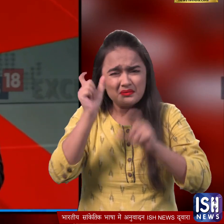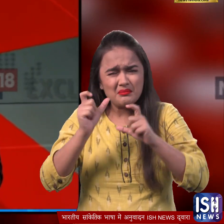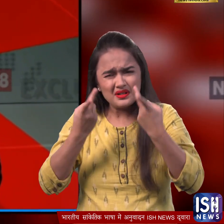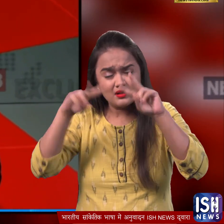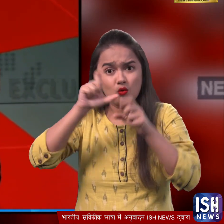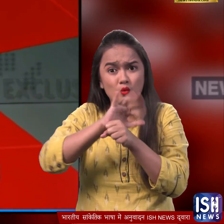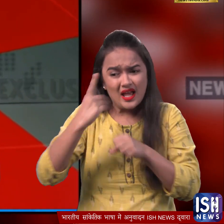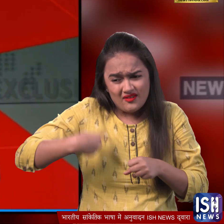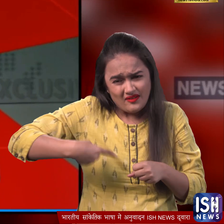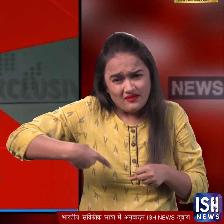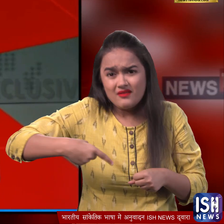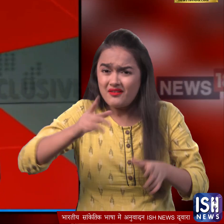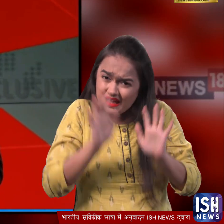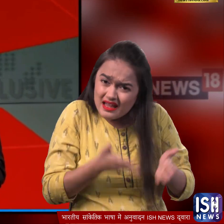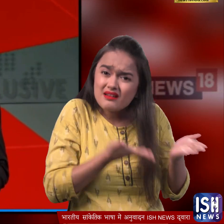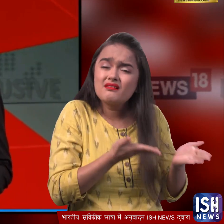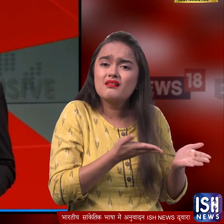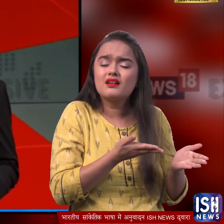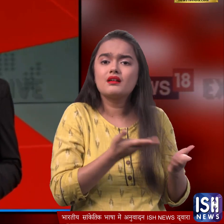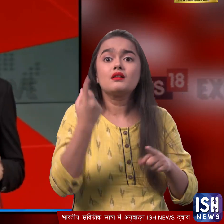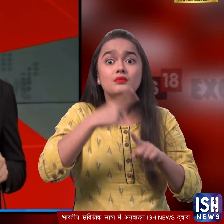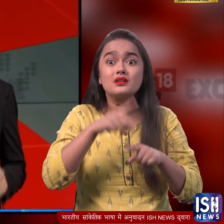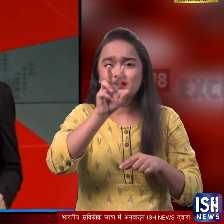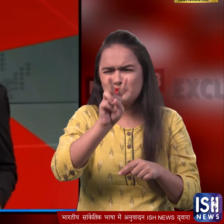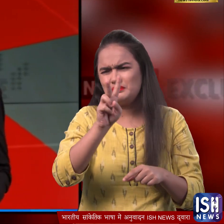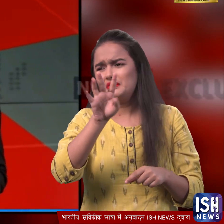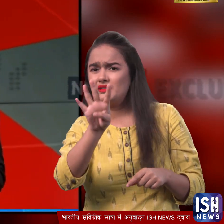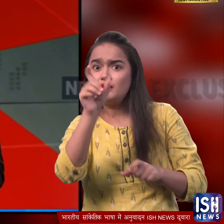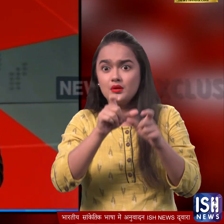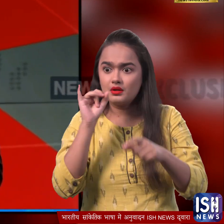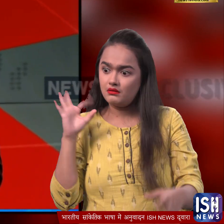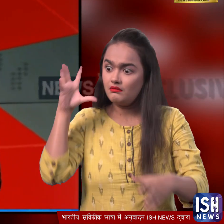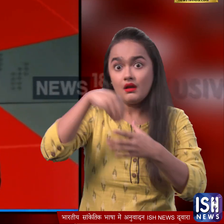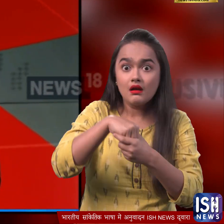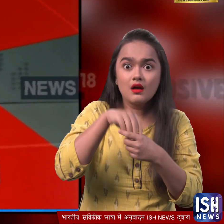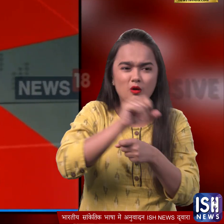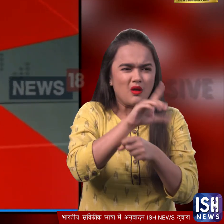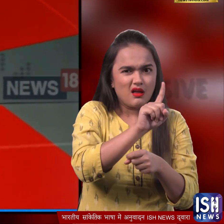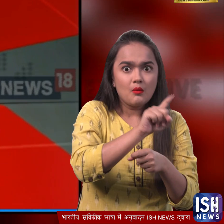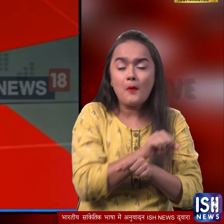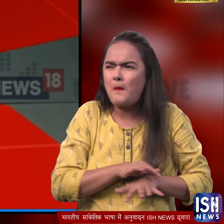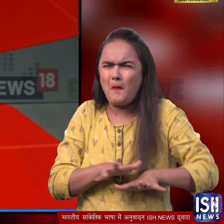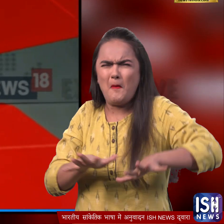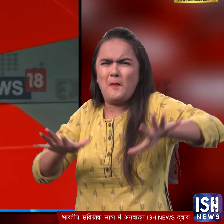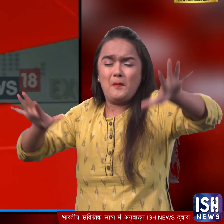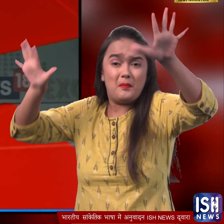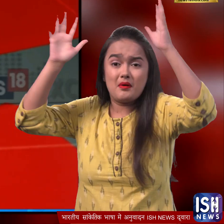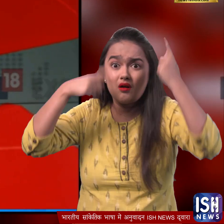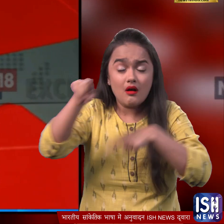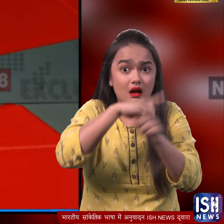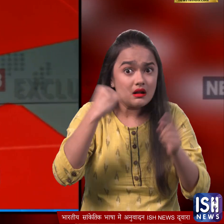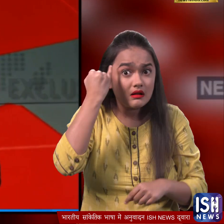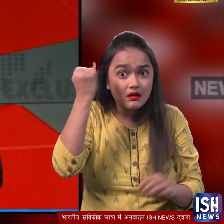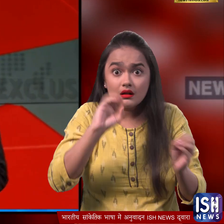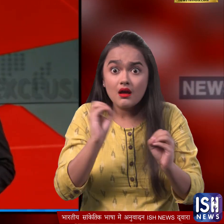दर्जन भर से ज्यादा लोग रोजाना महामारी के चंगुल में फंस रहे हैं। और ऐसे 2-4 लोग भी अगर भीड़ में शामिल हुए तो कितने लोग महामारी की चपेट में आएंगे,